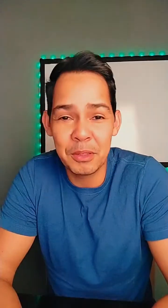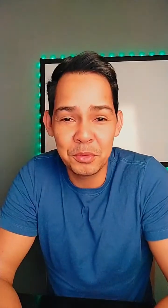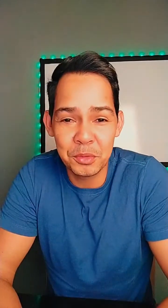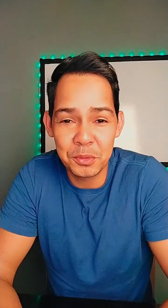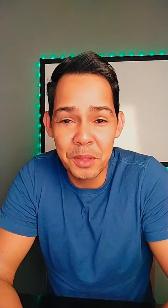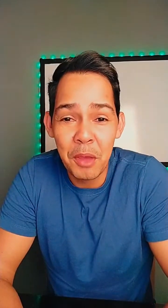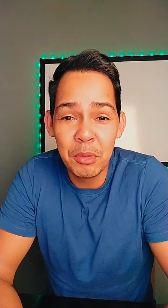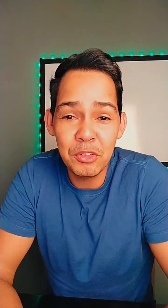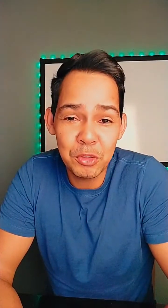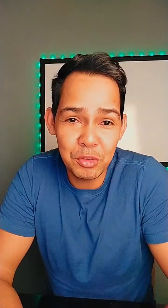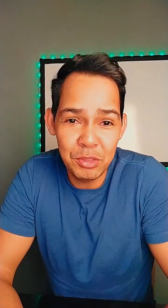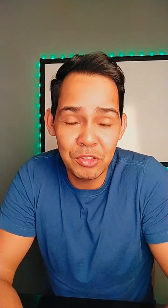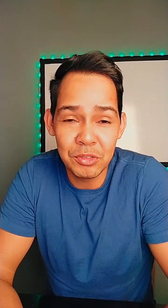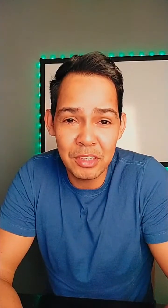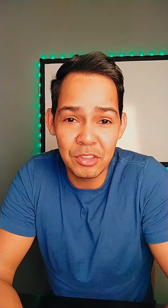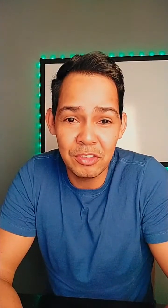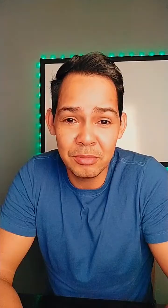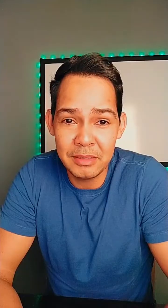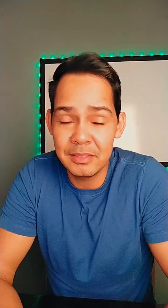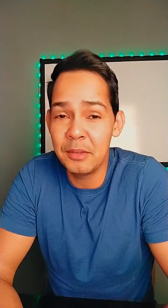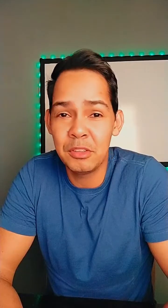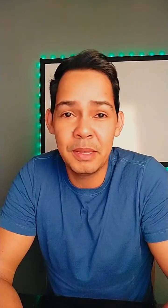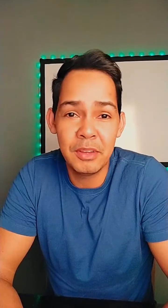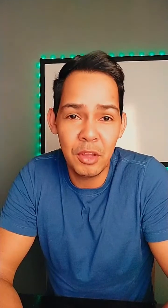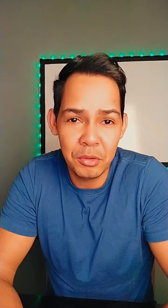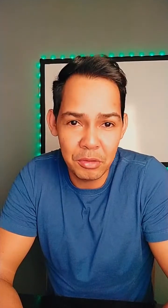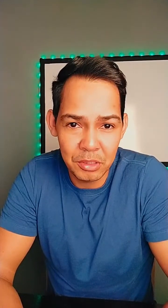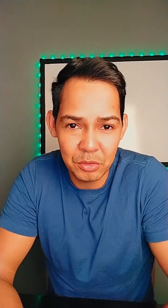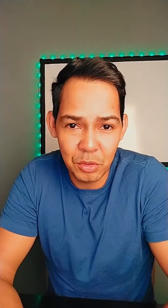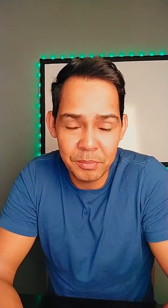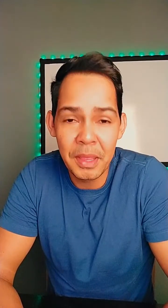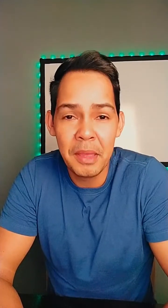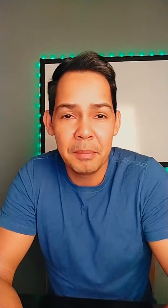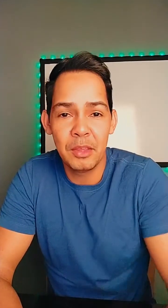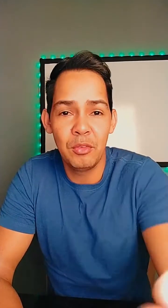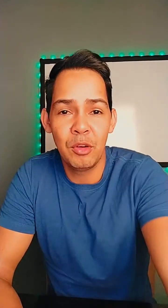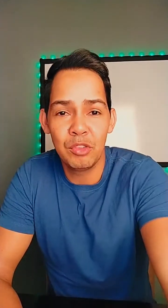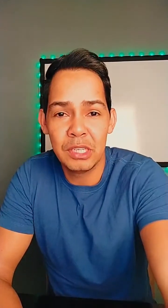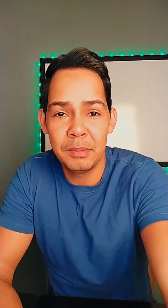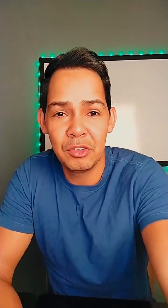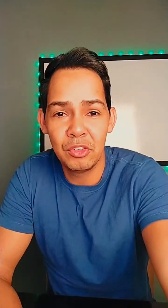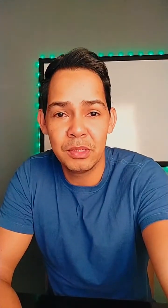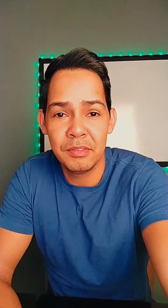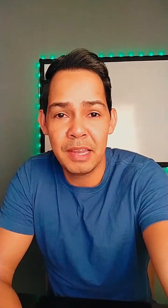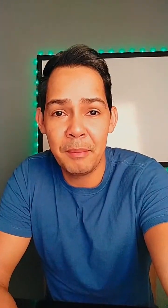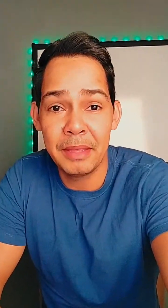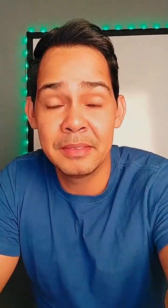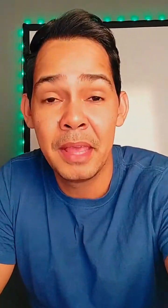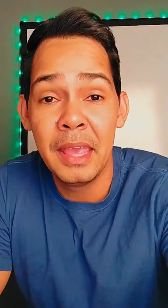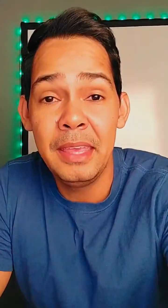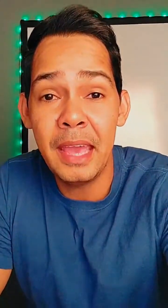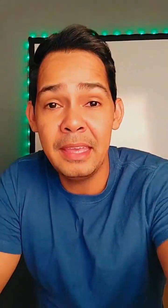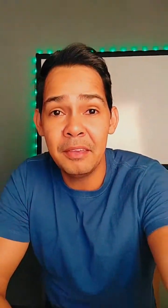assunto, por isso que eu tô sumidinho, tá, gente? Mas eu espero que logo, logo resolva, para que eu volte aqui, pra gente poder falar mais. E aí,